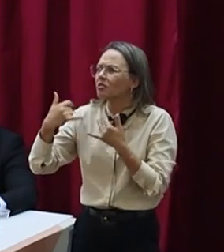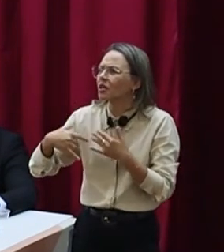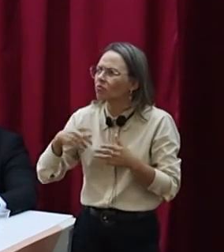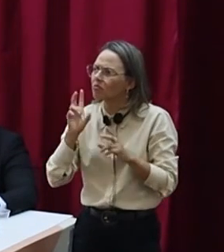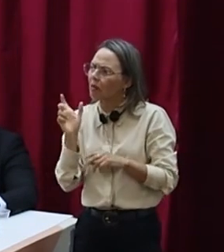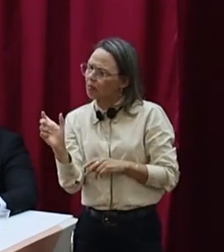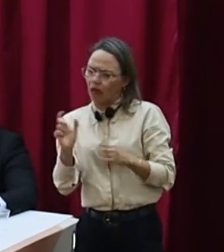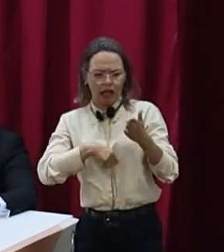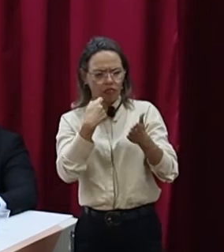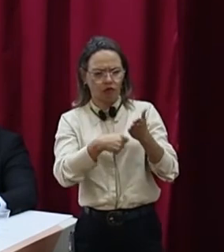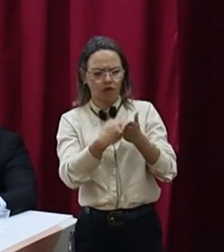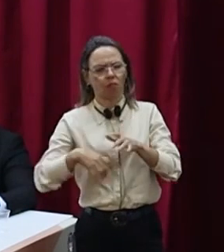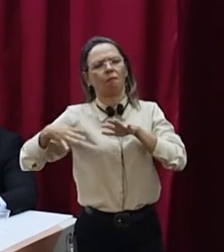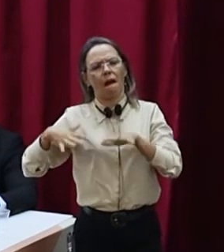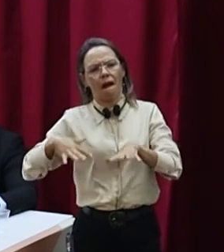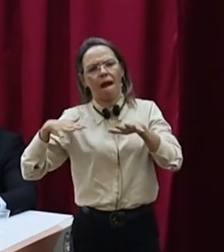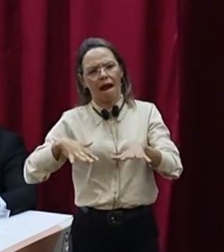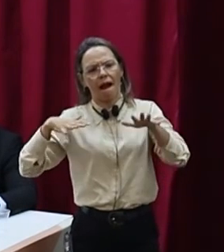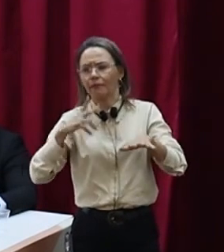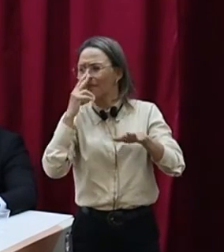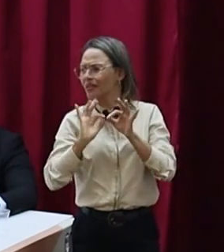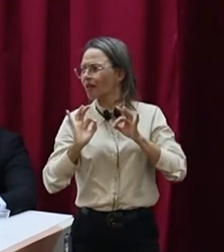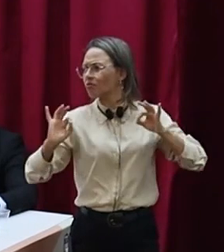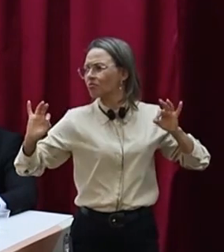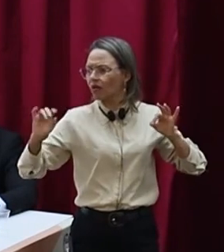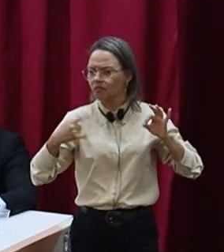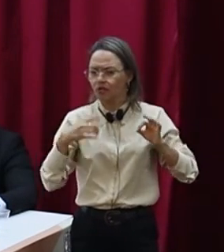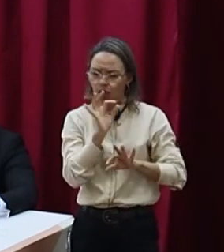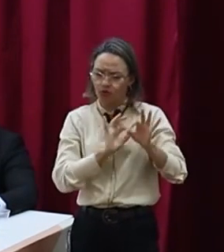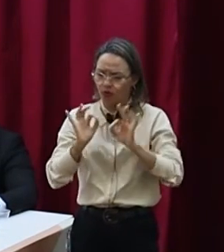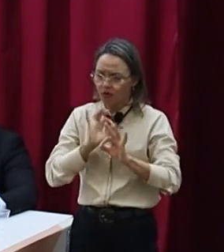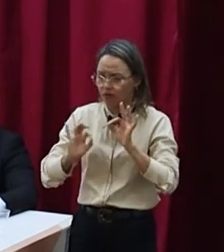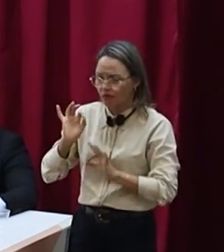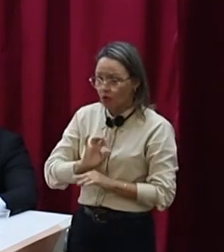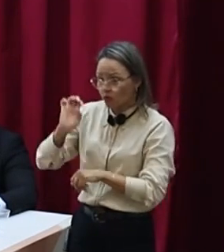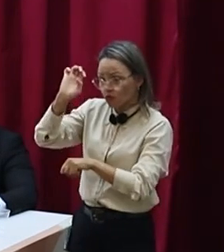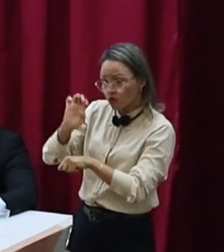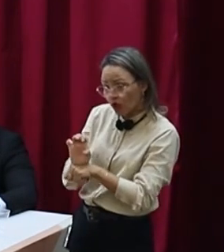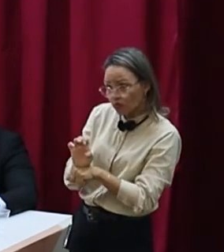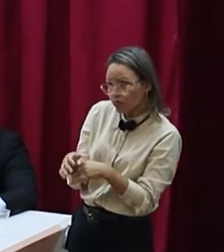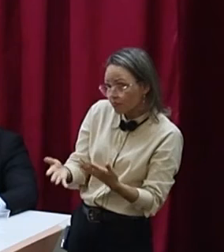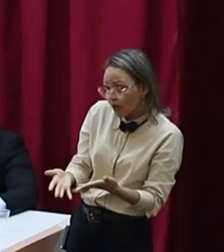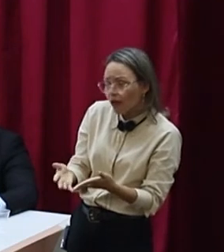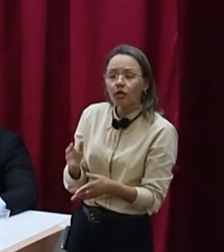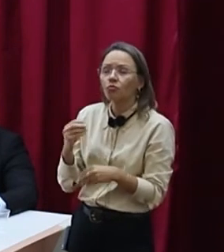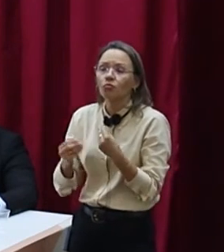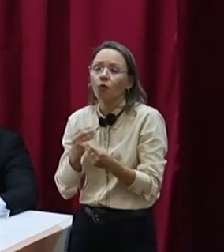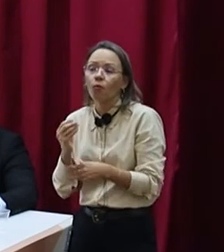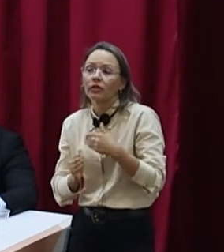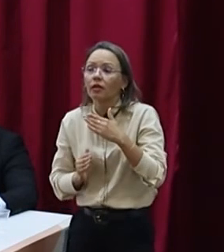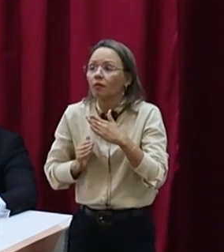está falando de movimentos muito distantes dessa lógica organizacional do Estado, né? Então, até que ponto é